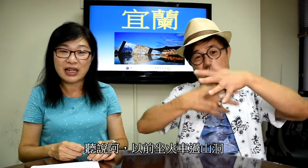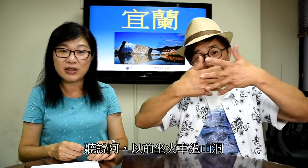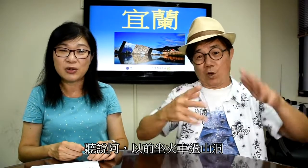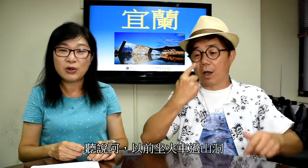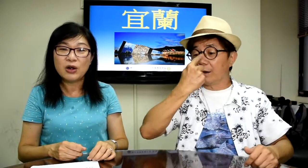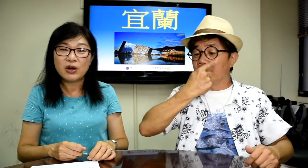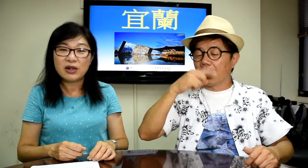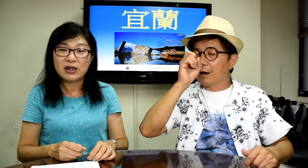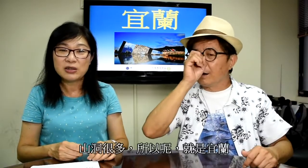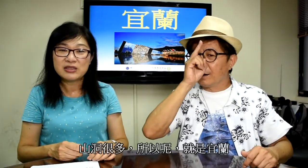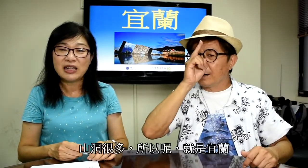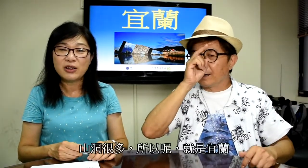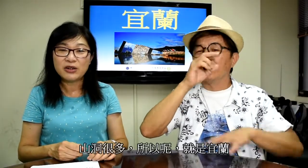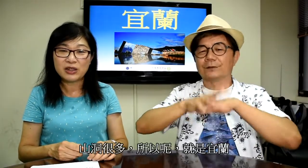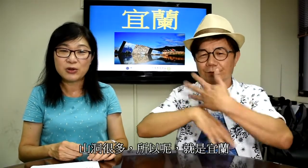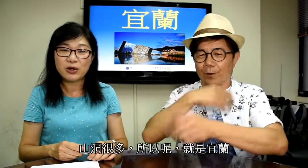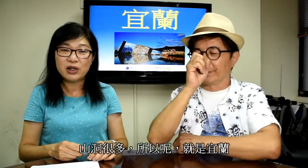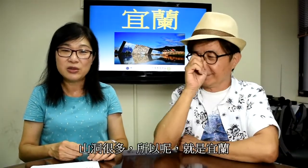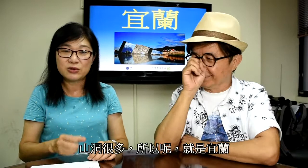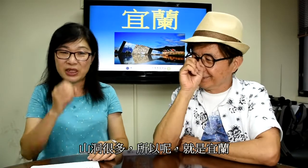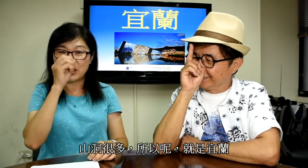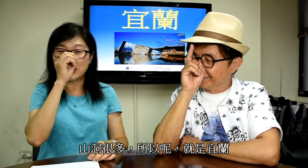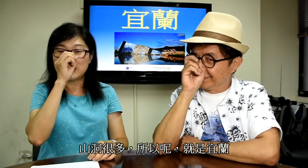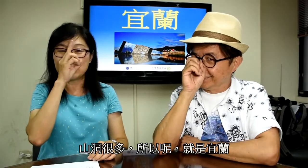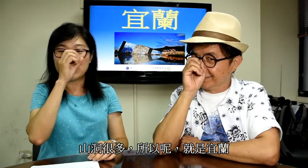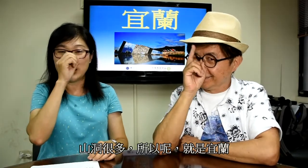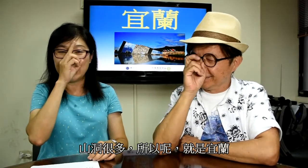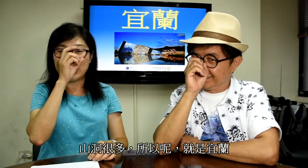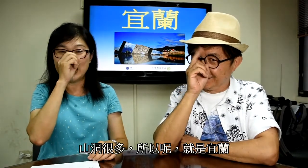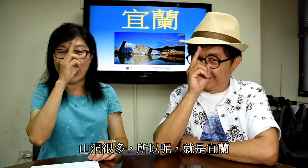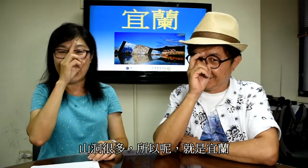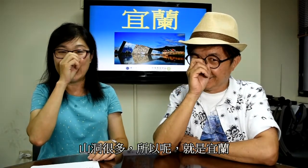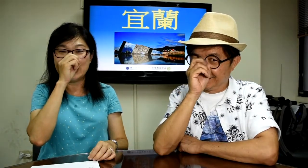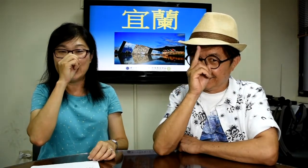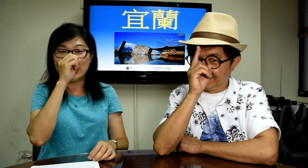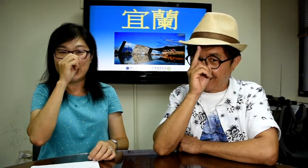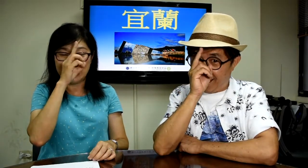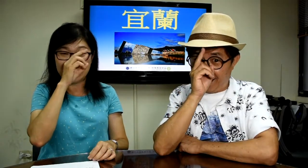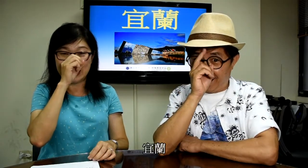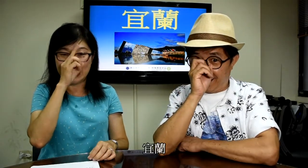洞，山洞很多，所以呢，就是宜兰，宜